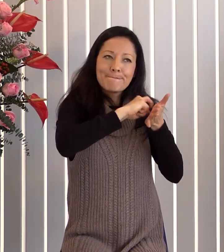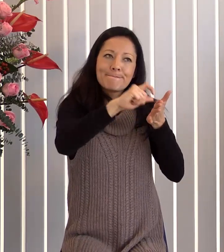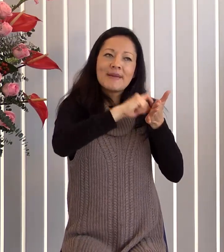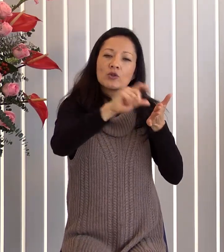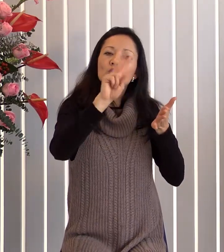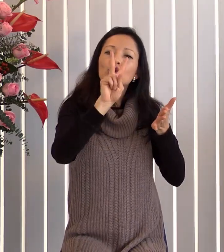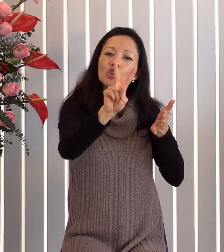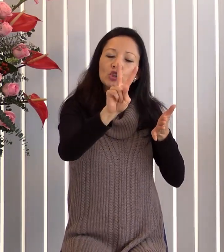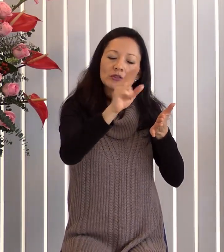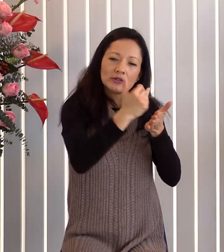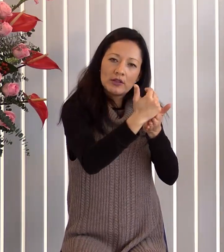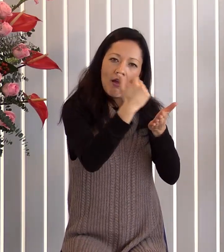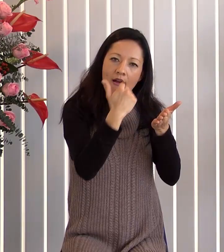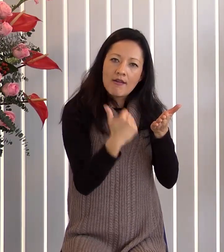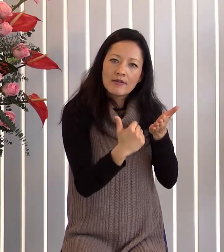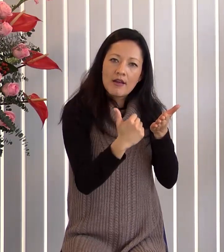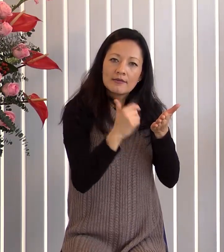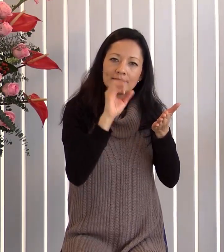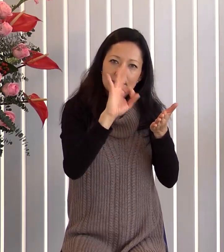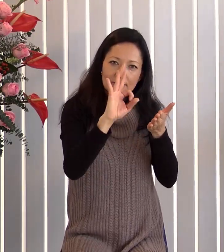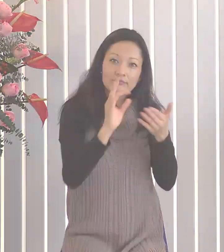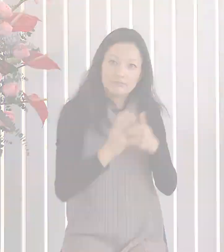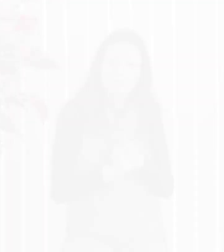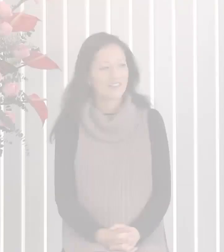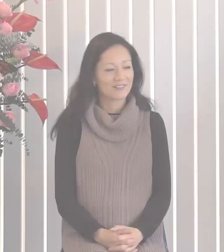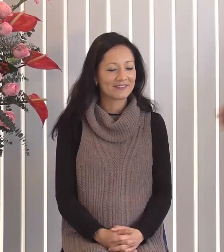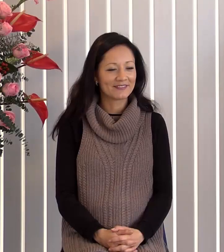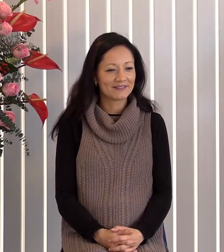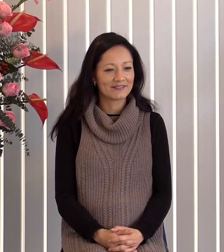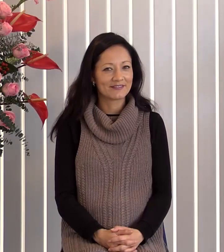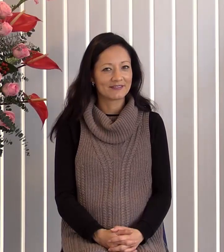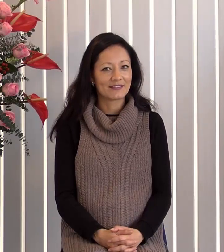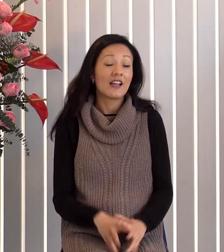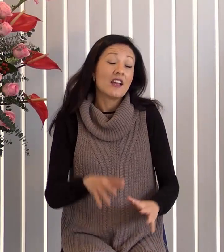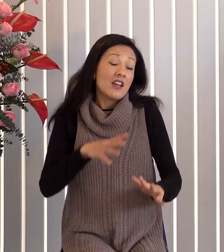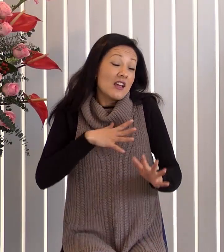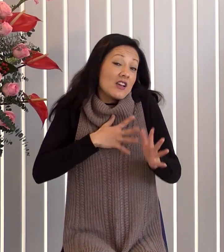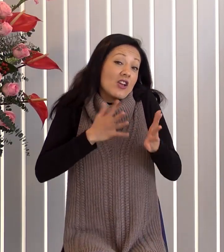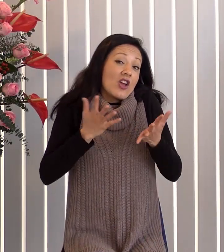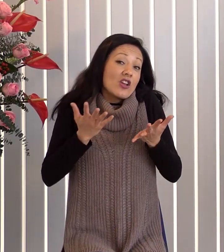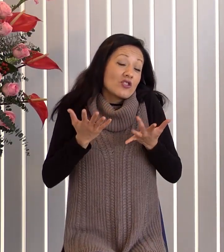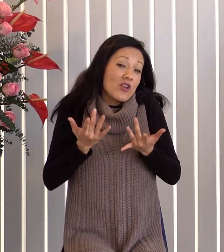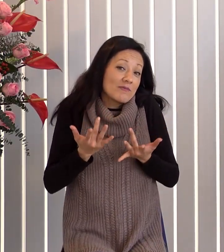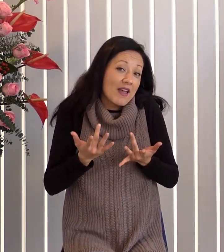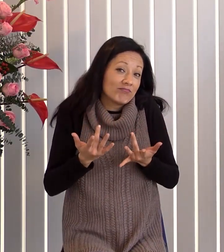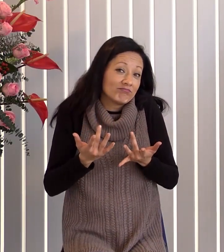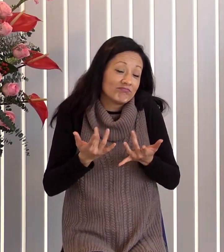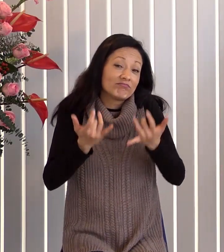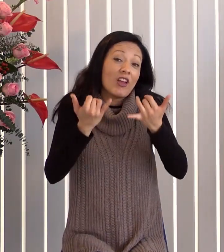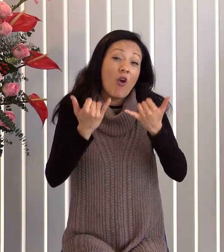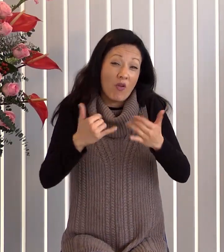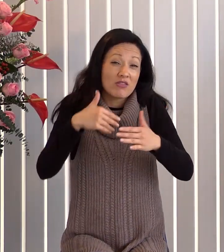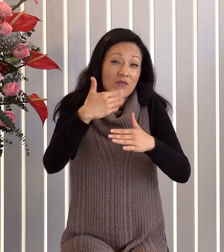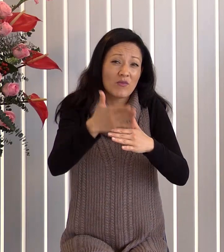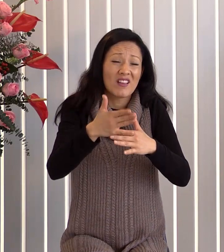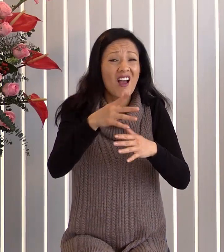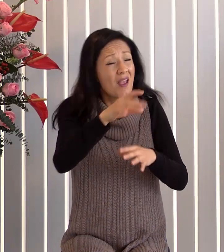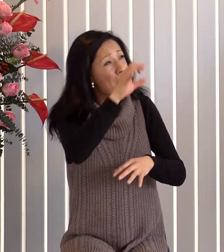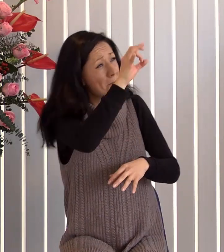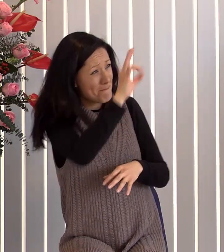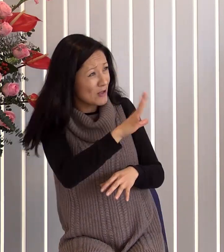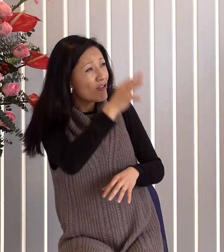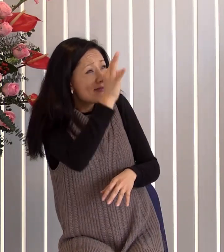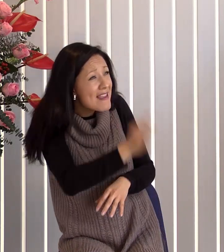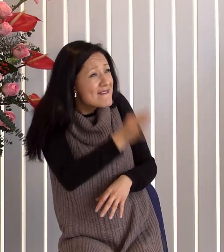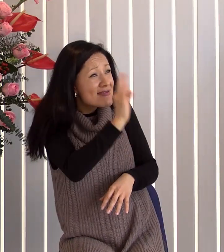versículos 2 y 3. Yo espero que después de hoy la gente no vuelva a decir, ay, pastor, ¿cierto que la oración